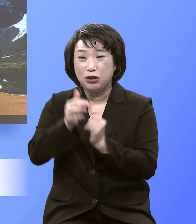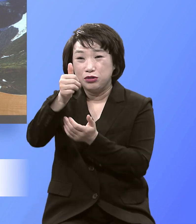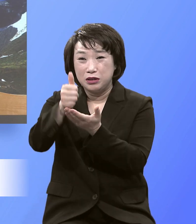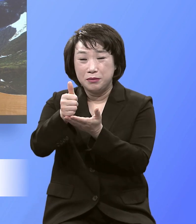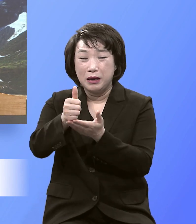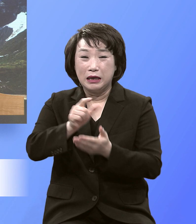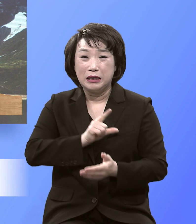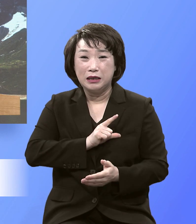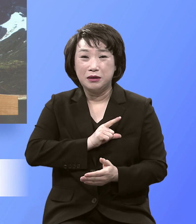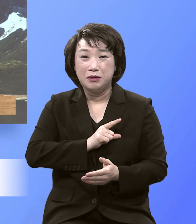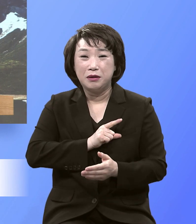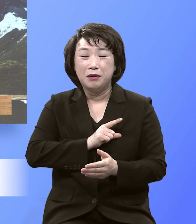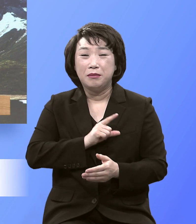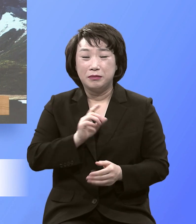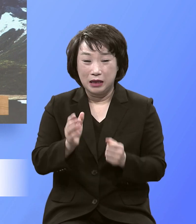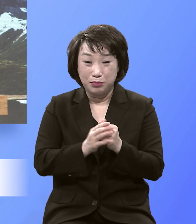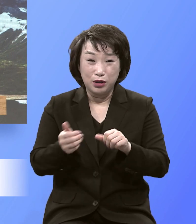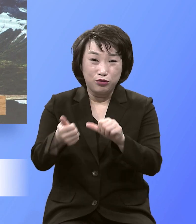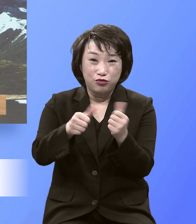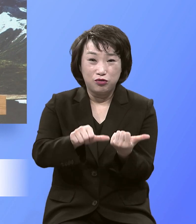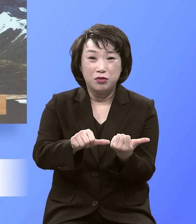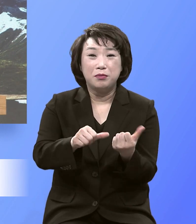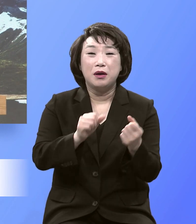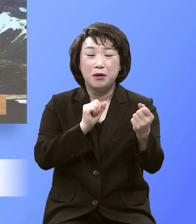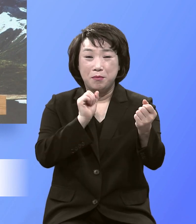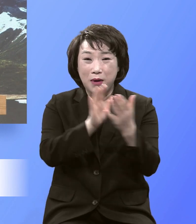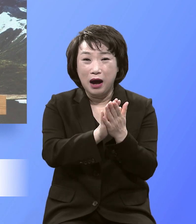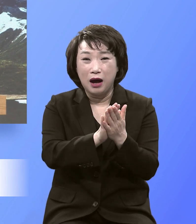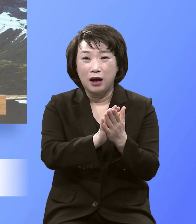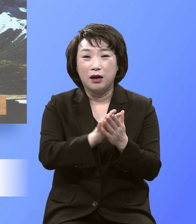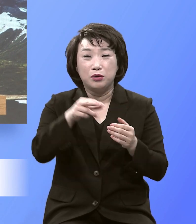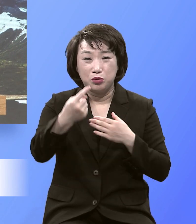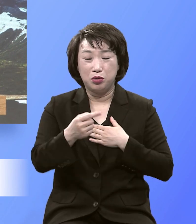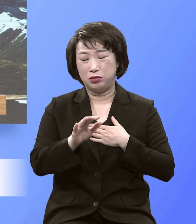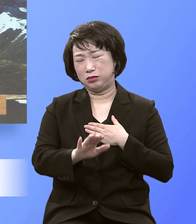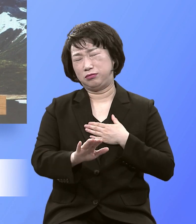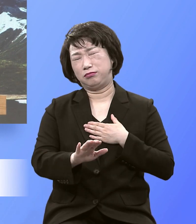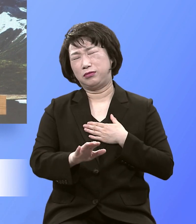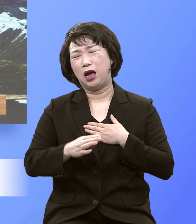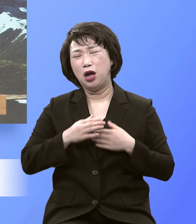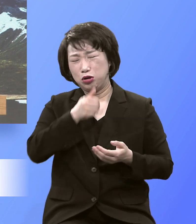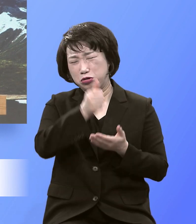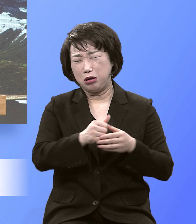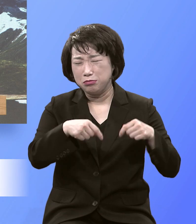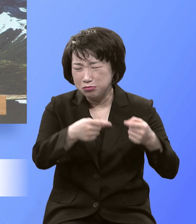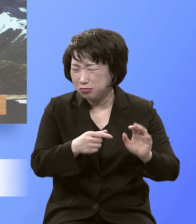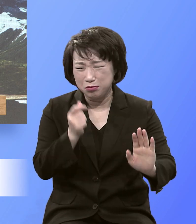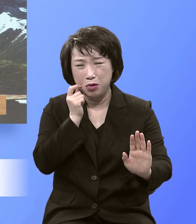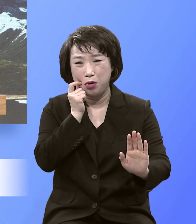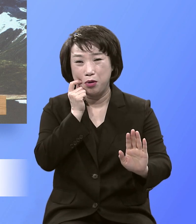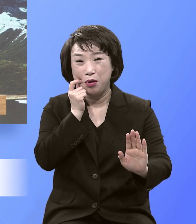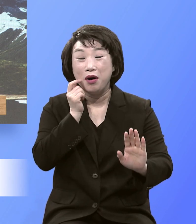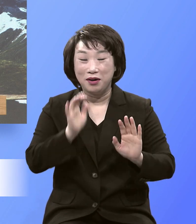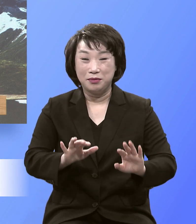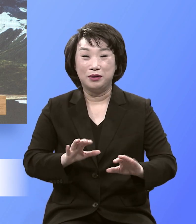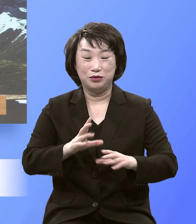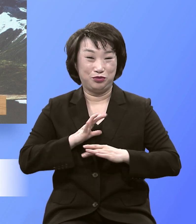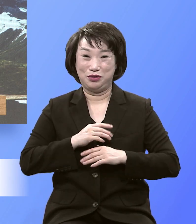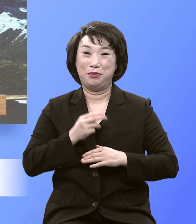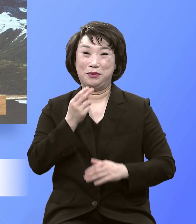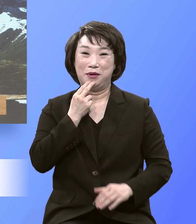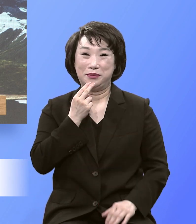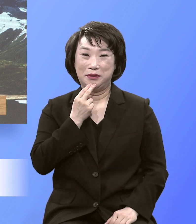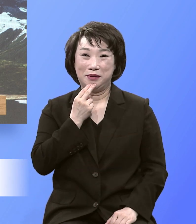예수 이름 때문에 죽음이 올지라도 내가 죄에 거하지 않는다는 두려움이 없다 이